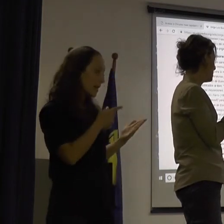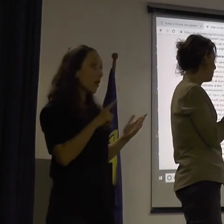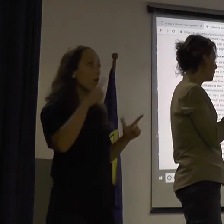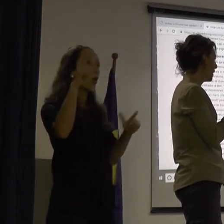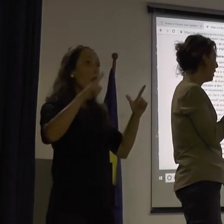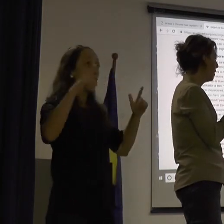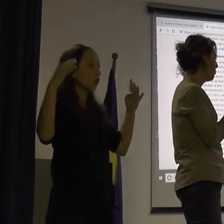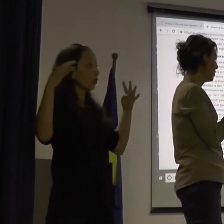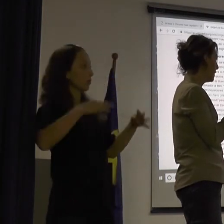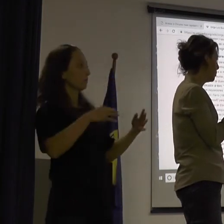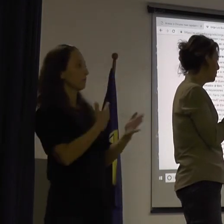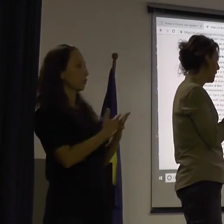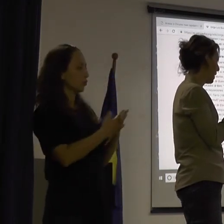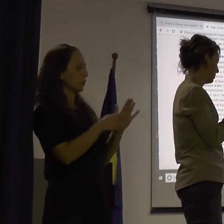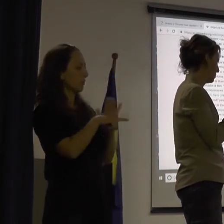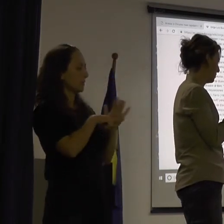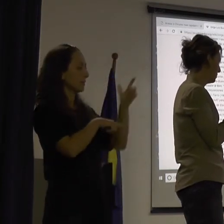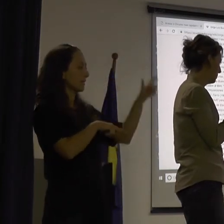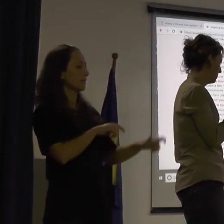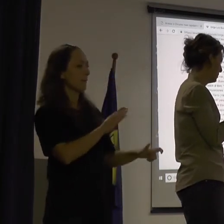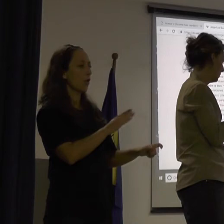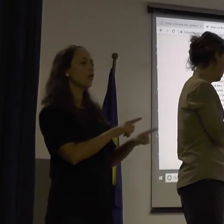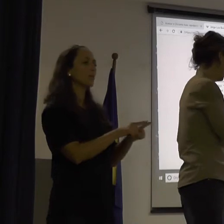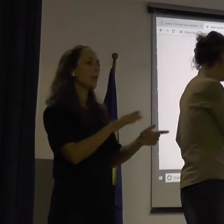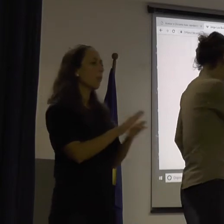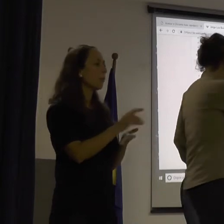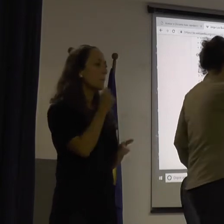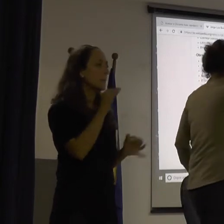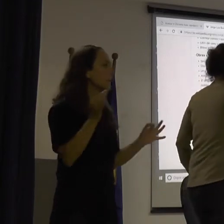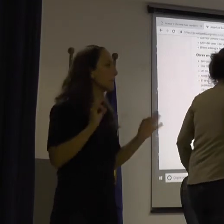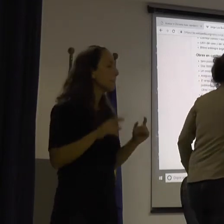que existem, por que não foram ainda publicados?